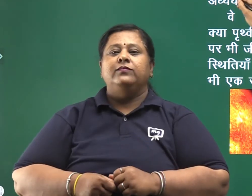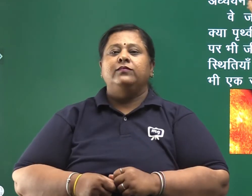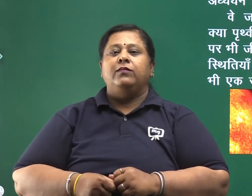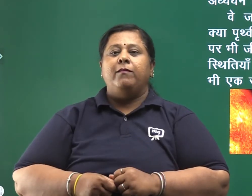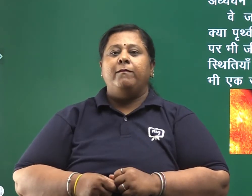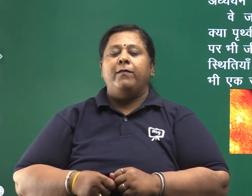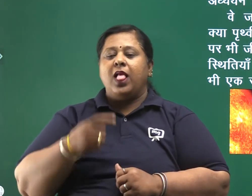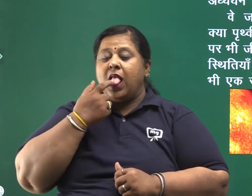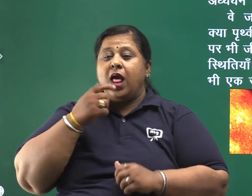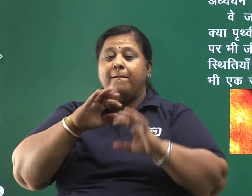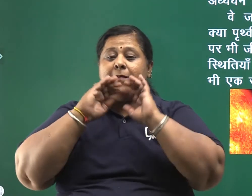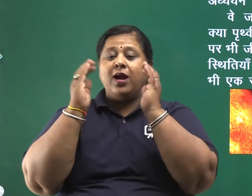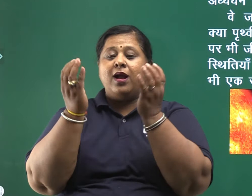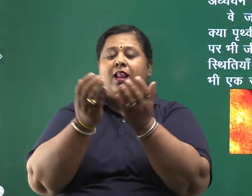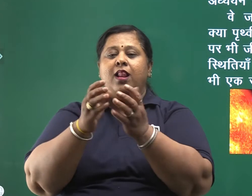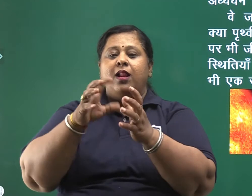मंगल ग्रह की